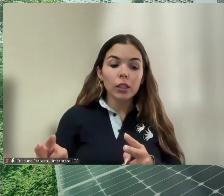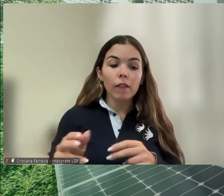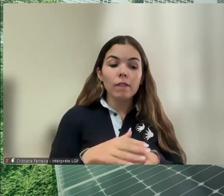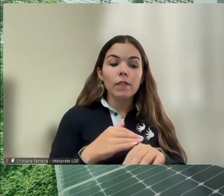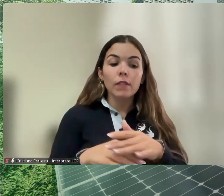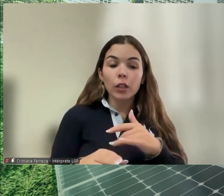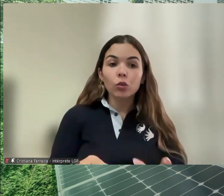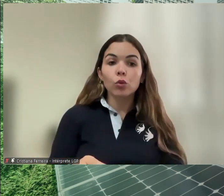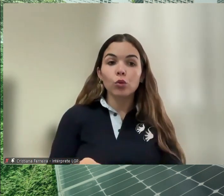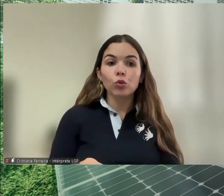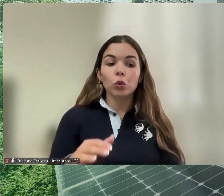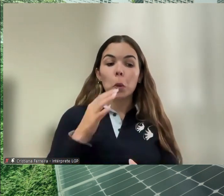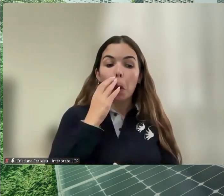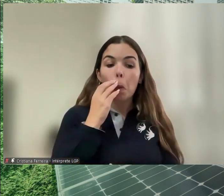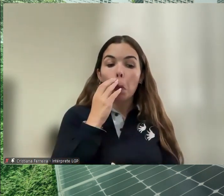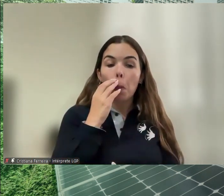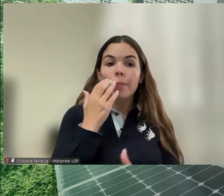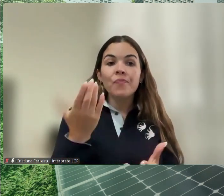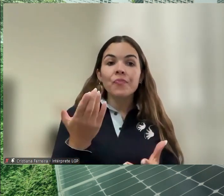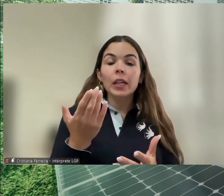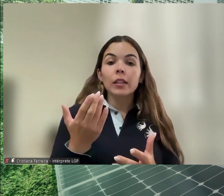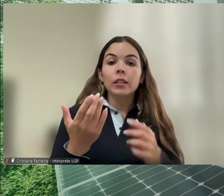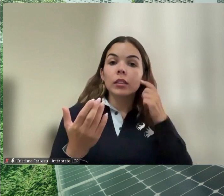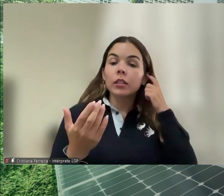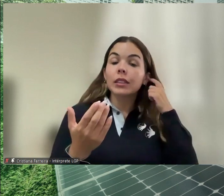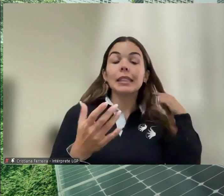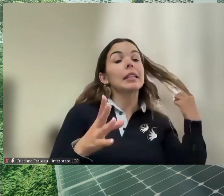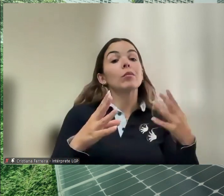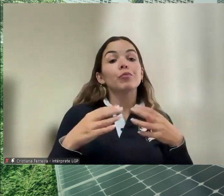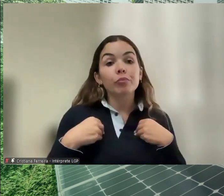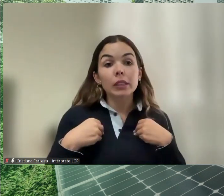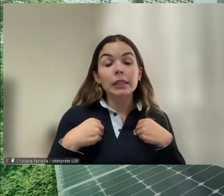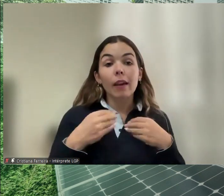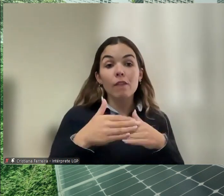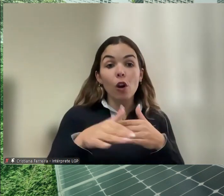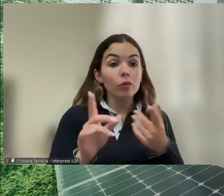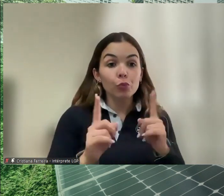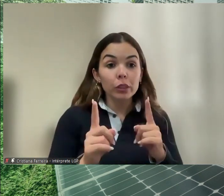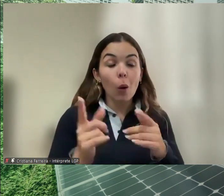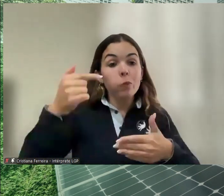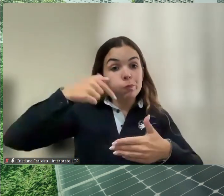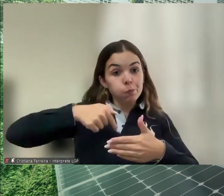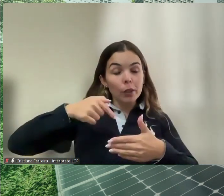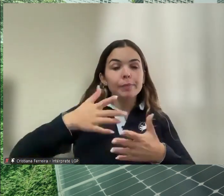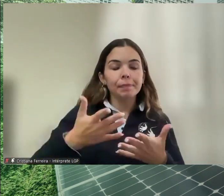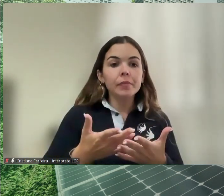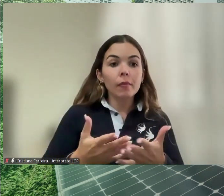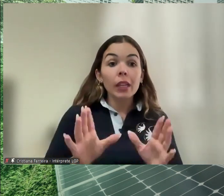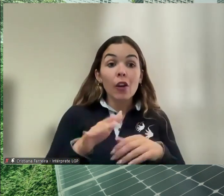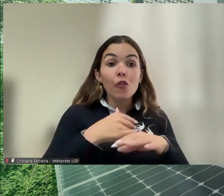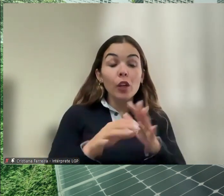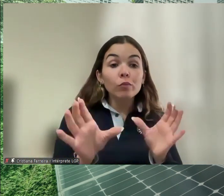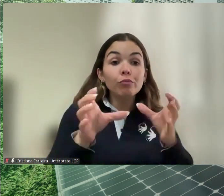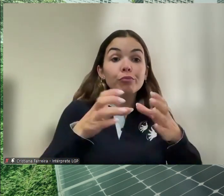feito, não foi adjudicado ao exterior, foi feito indoor, foi feito pela equipa da